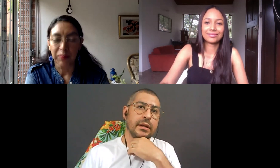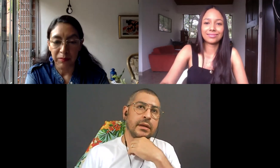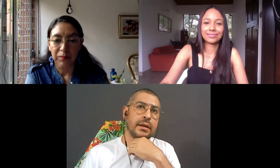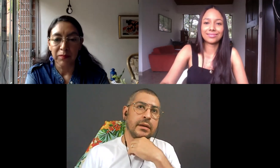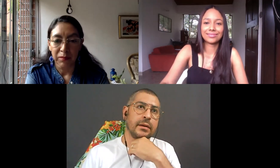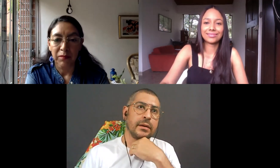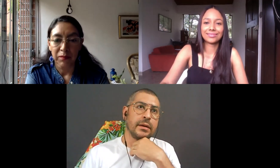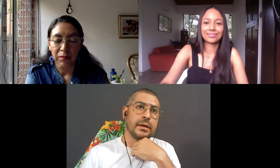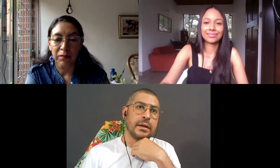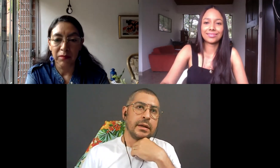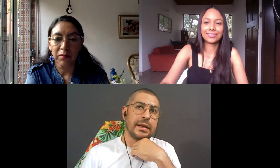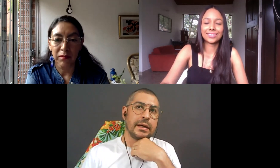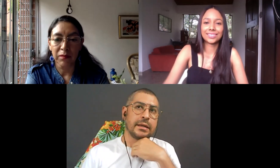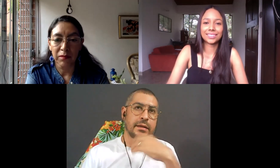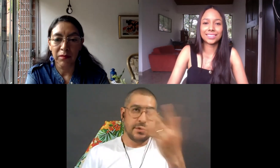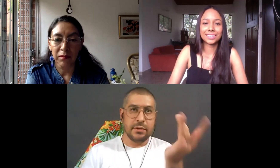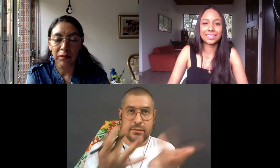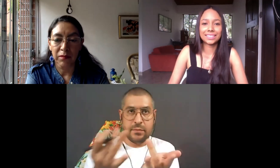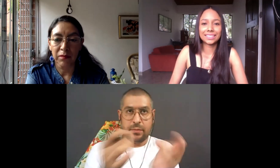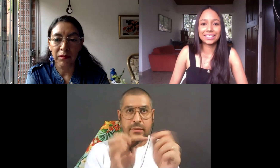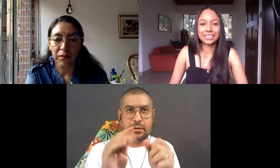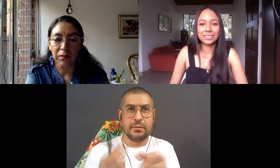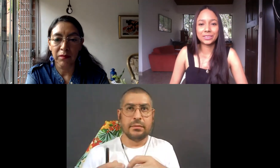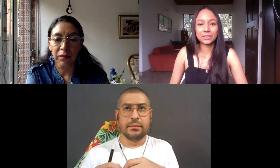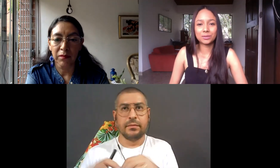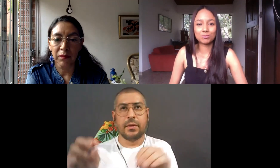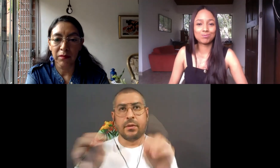retome la transmisión.